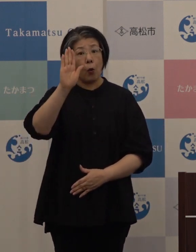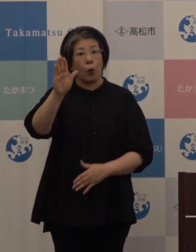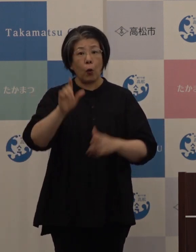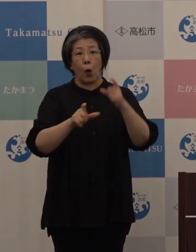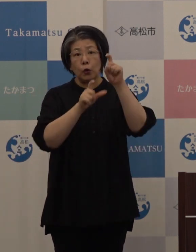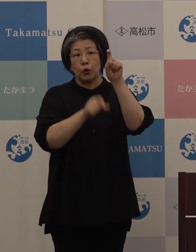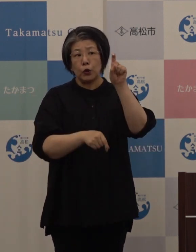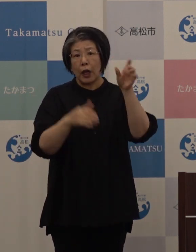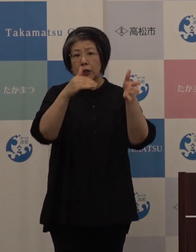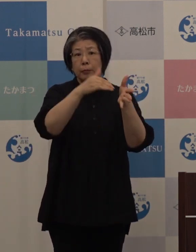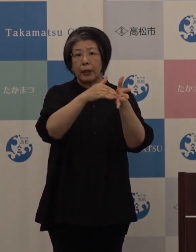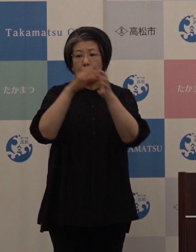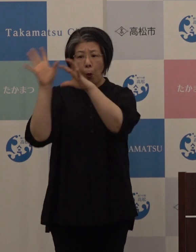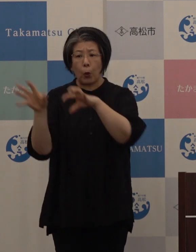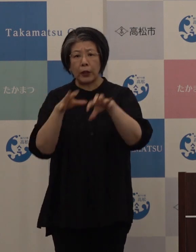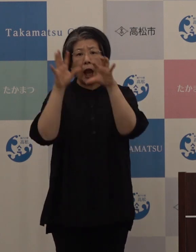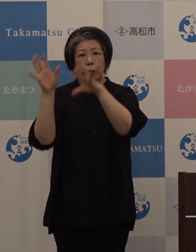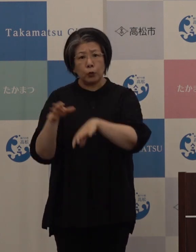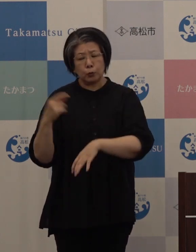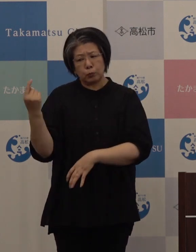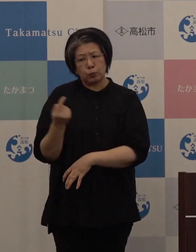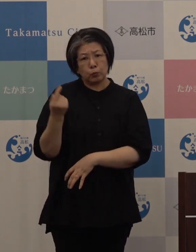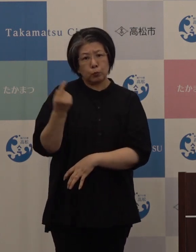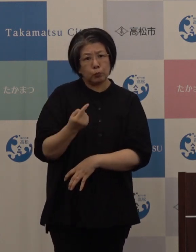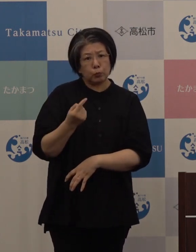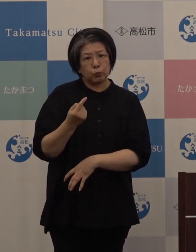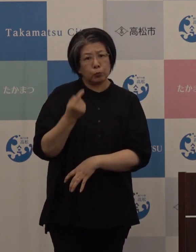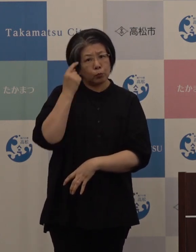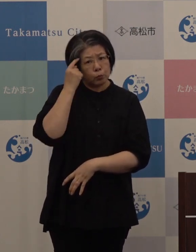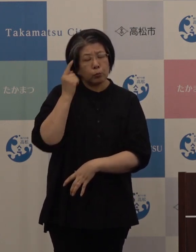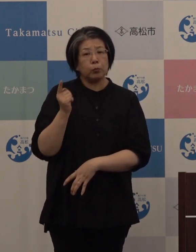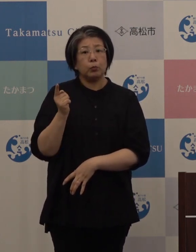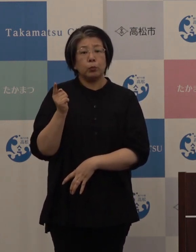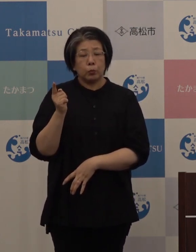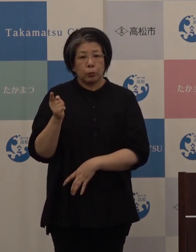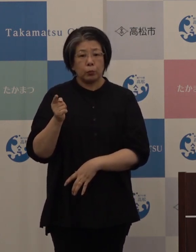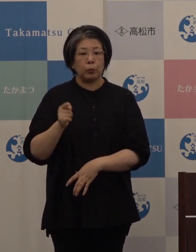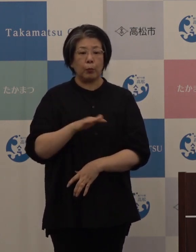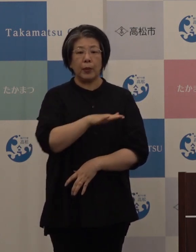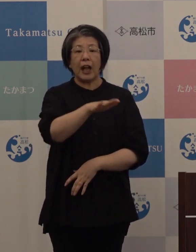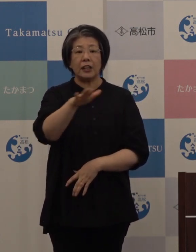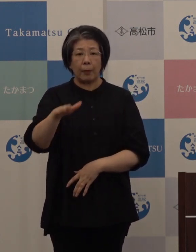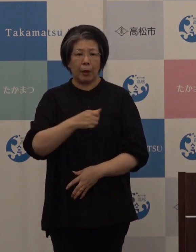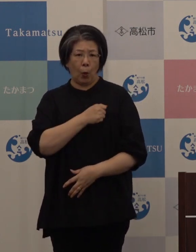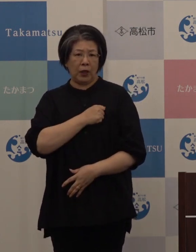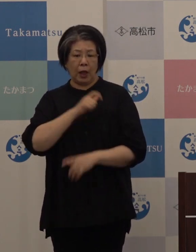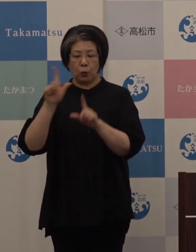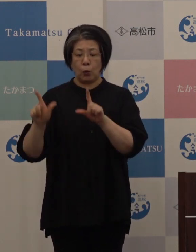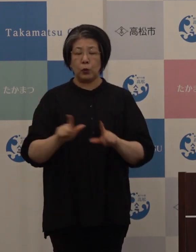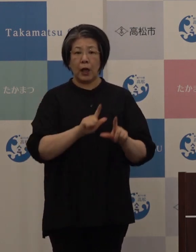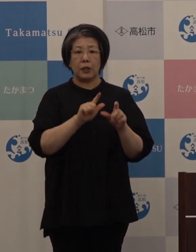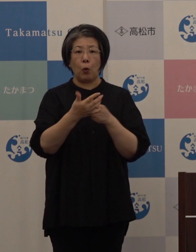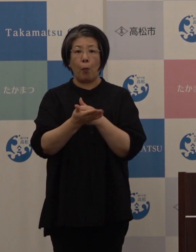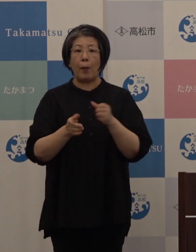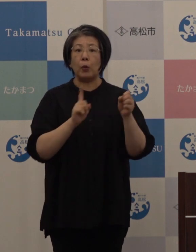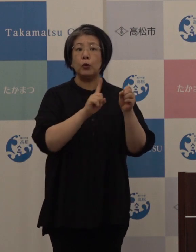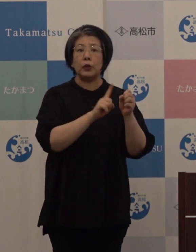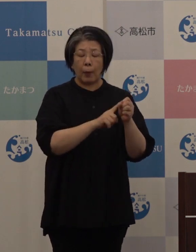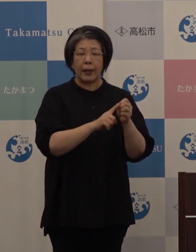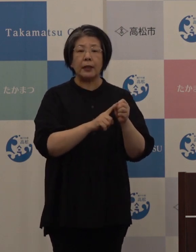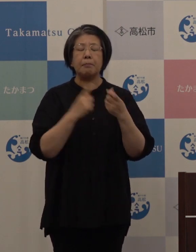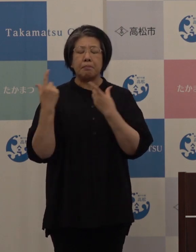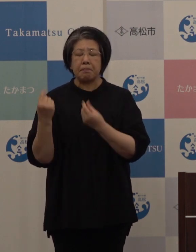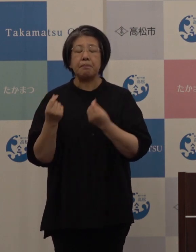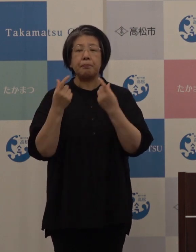月頃まで台風シーズンが続くと思われます。私といたしましては、皆様の命と暮らしを守るために引き続